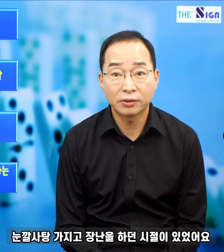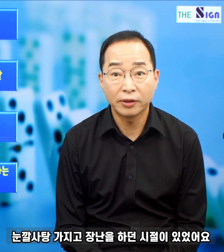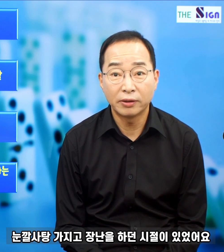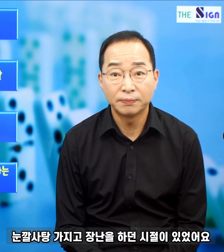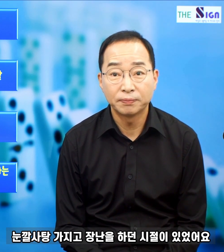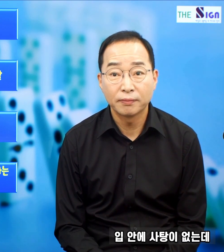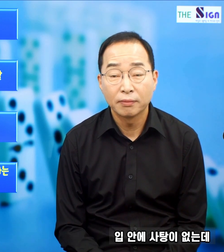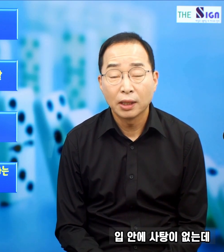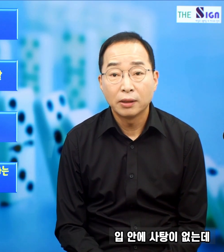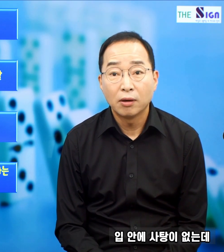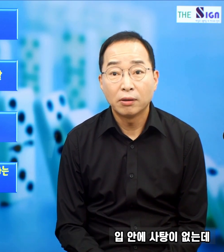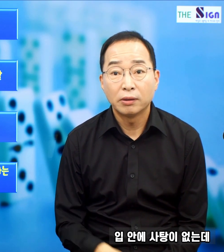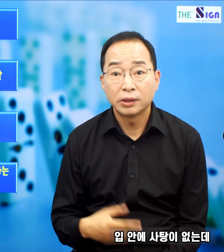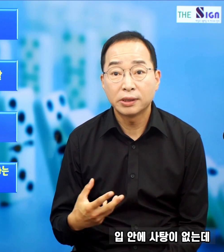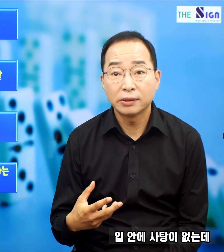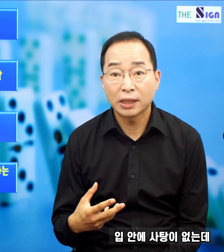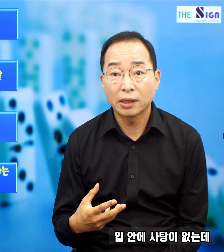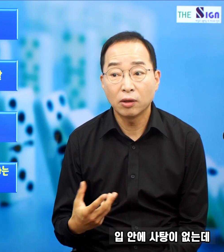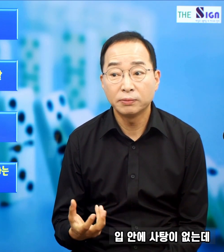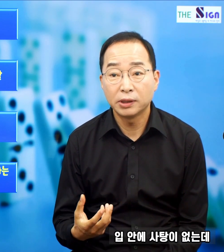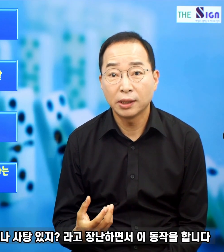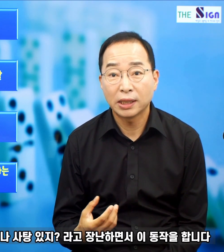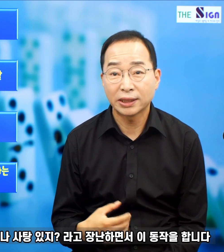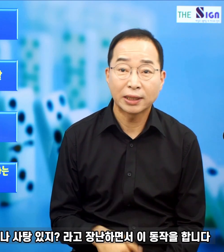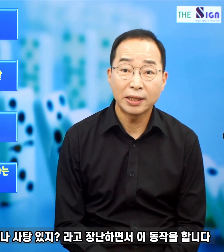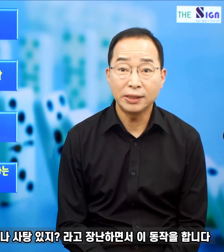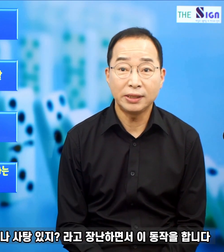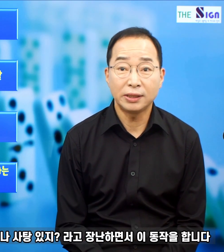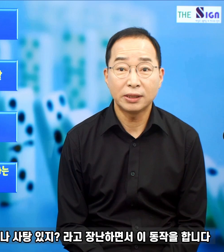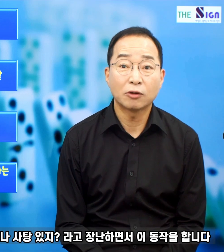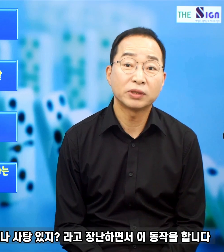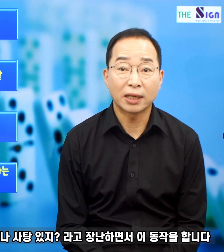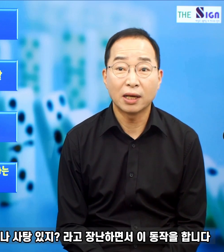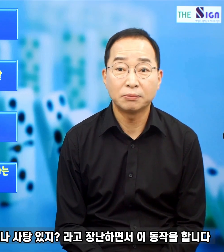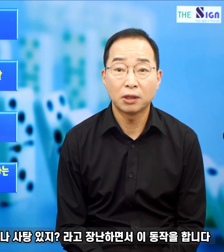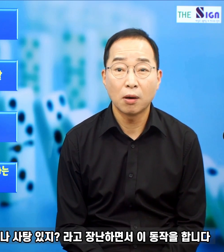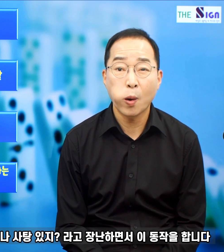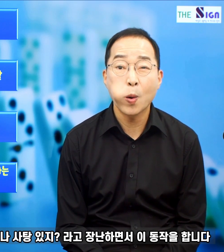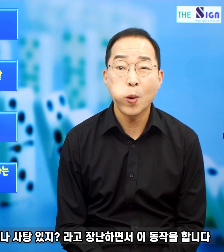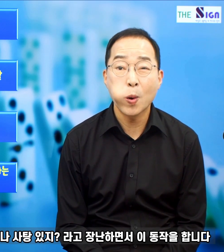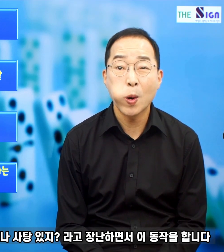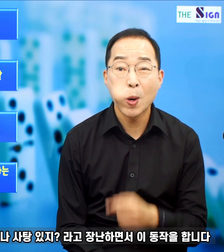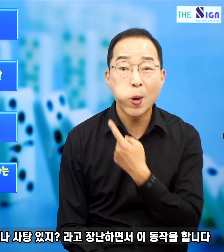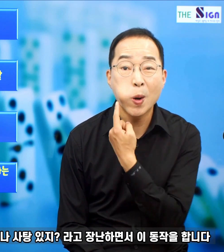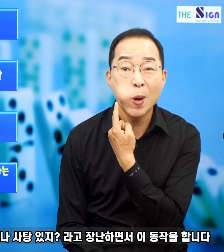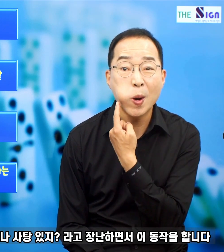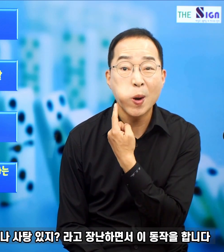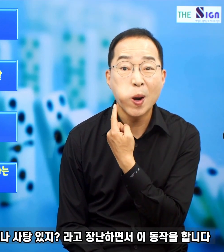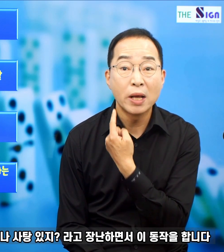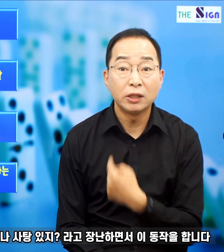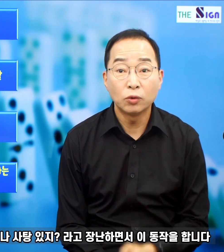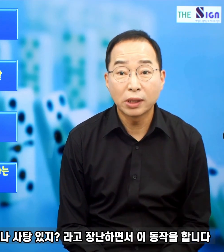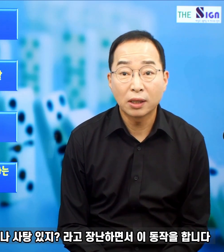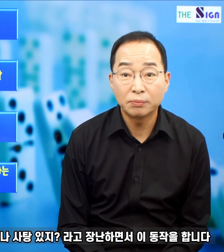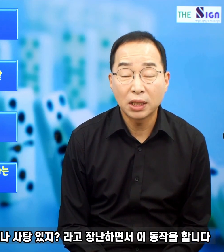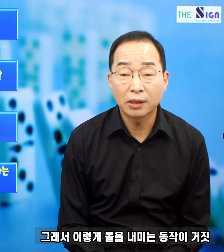있었어요. 시장에 사탕이 없는데 나 사탕이 있지라고 장난하면서 이 동작을 합니다.